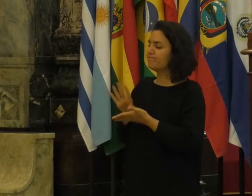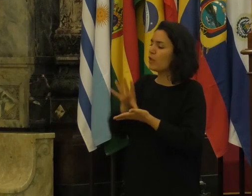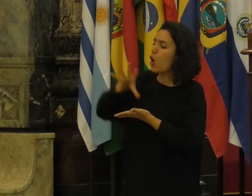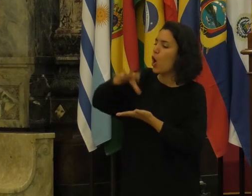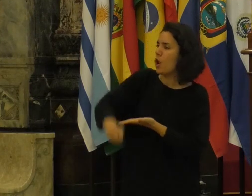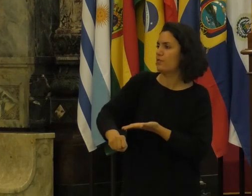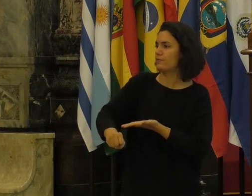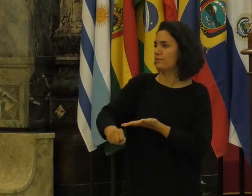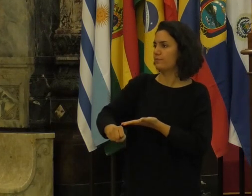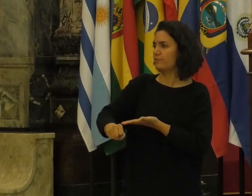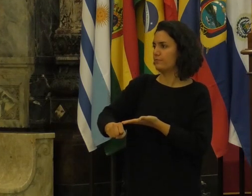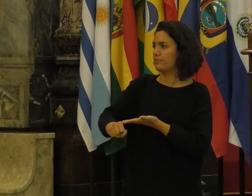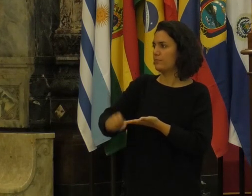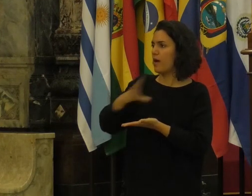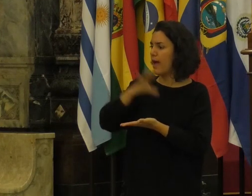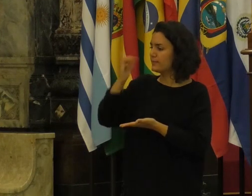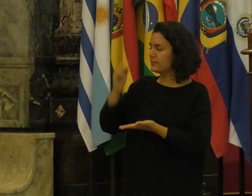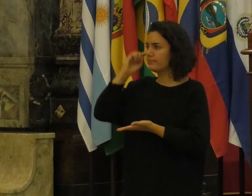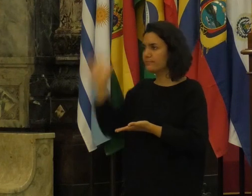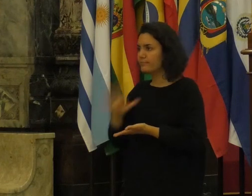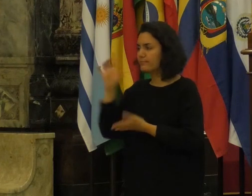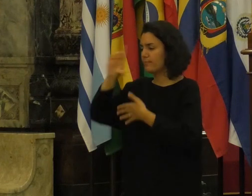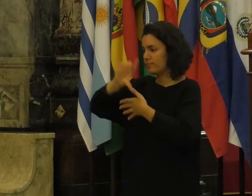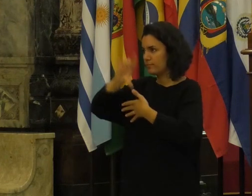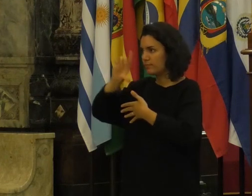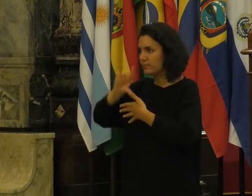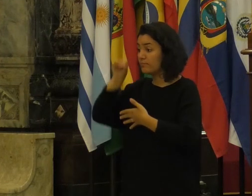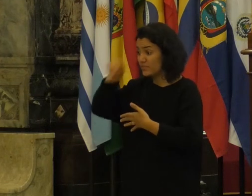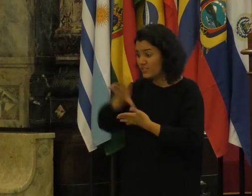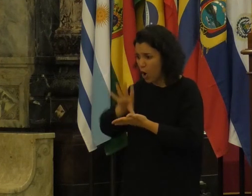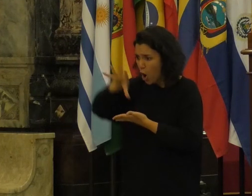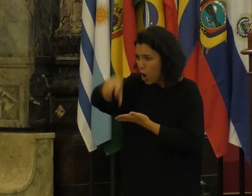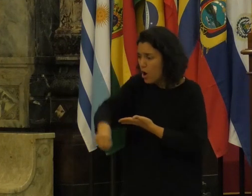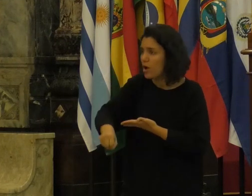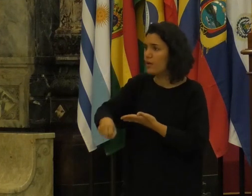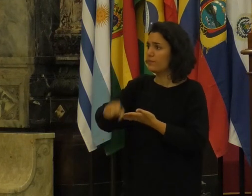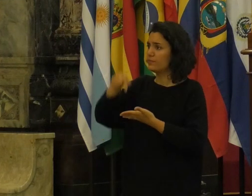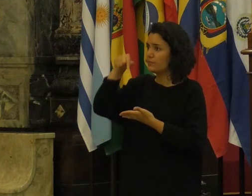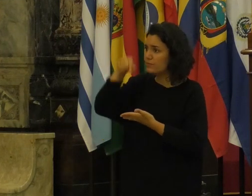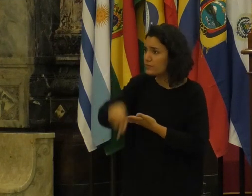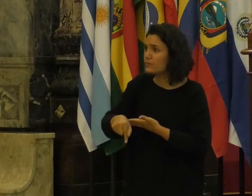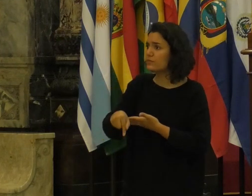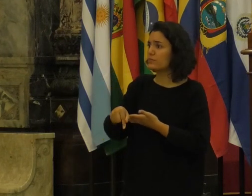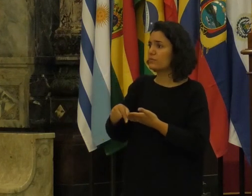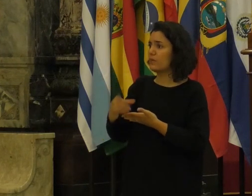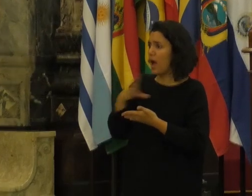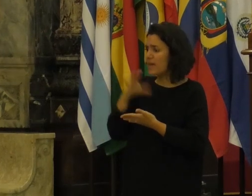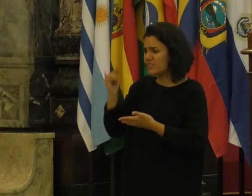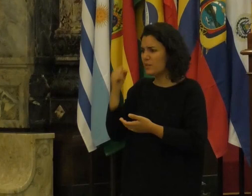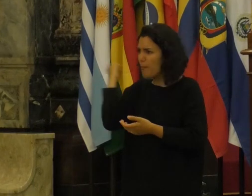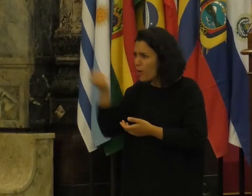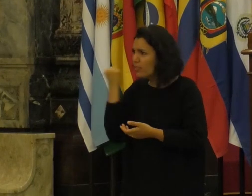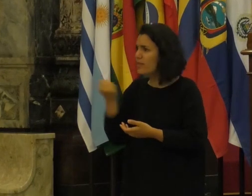colonialidad que ha habido en la psicología latinoamericana, y si esa colonialidad todavía tiene peso,